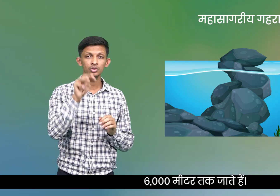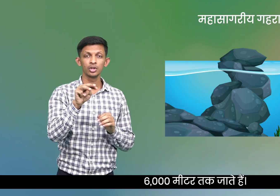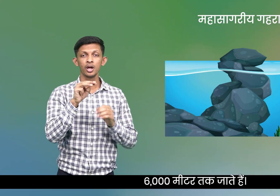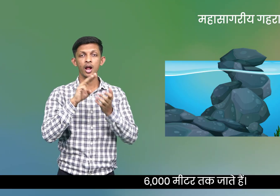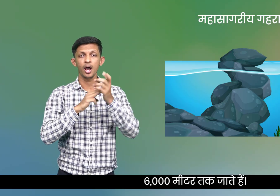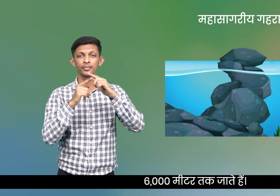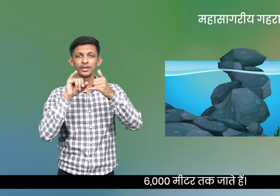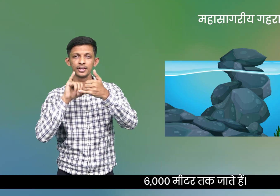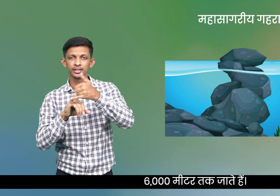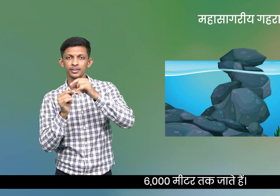जाते हैं।